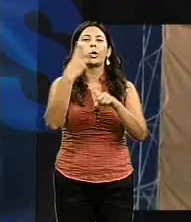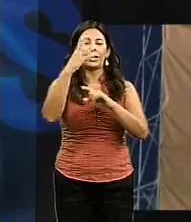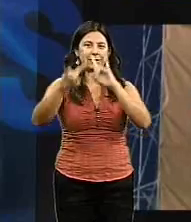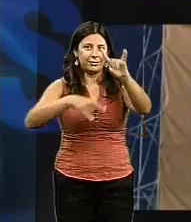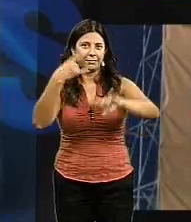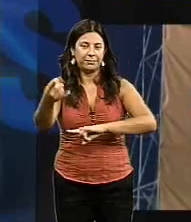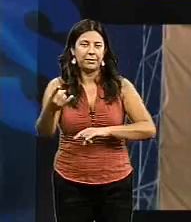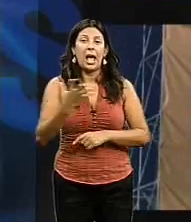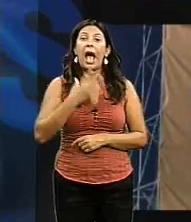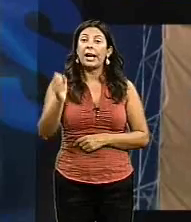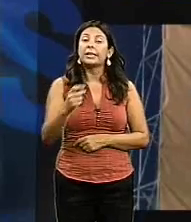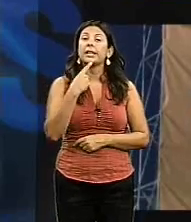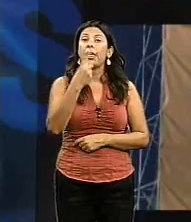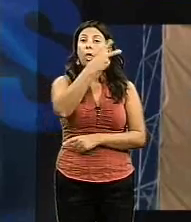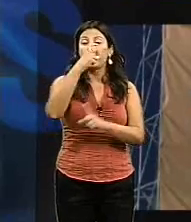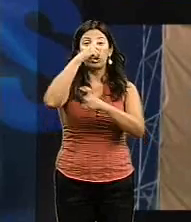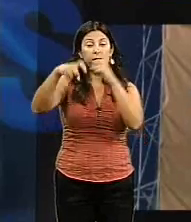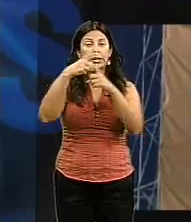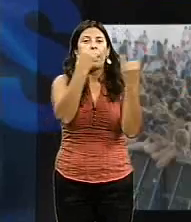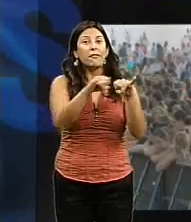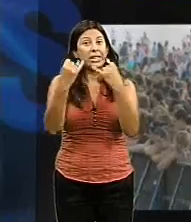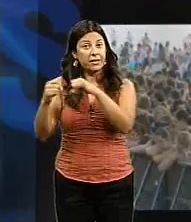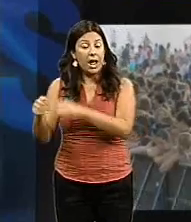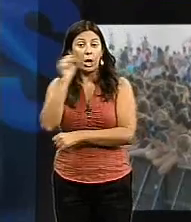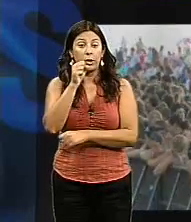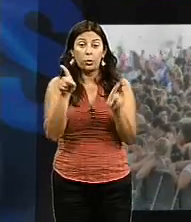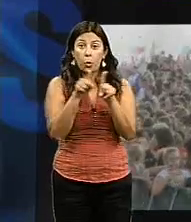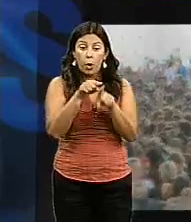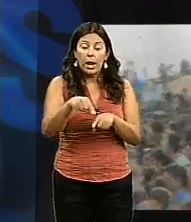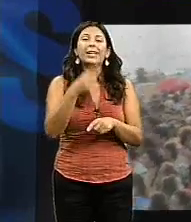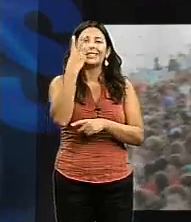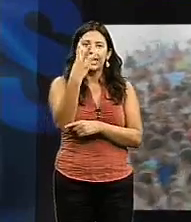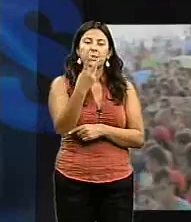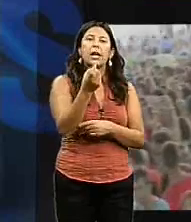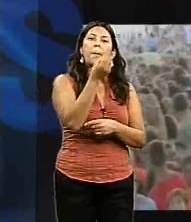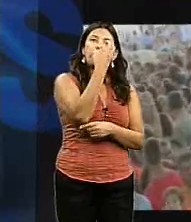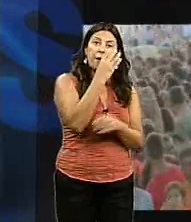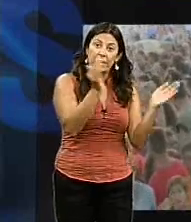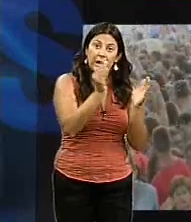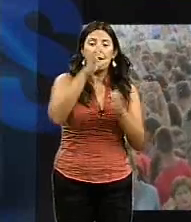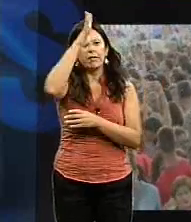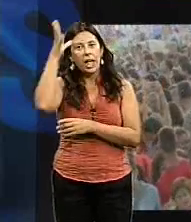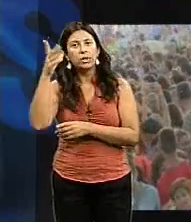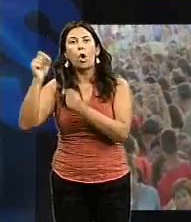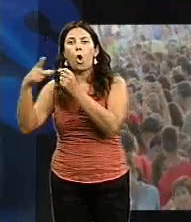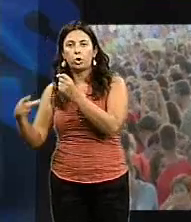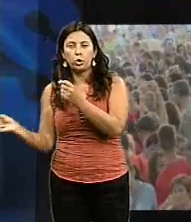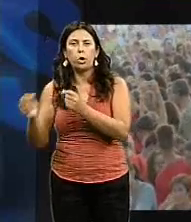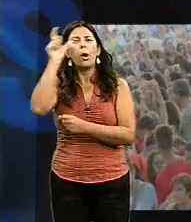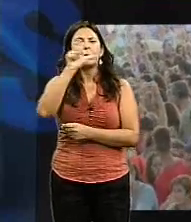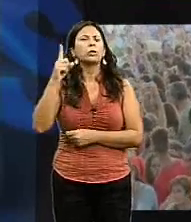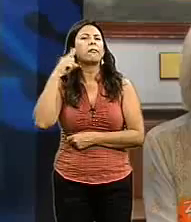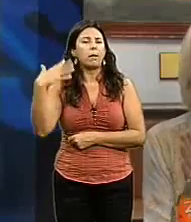hoy la alcaldesa, el Bicentenario tendrá varios festivales del Cádiz Latino en primavera, verano y otoño, y con artistas de primer nivel en